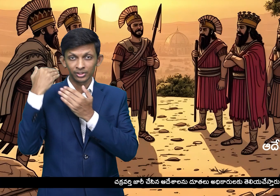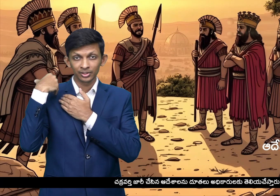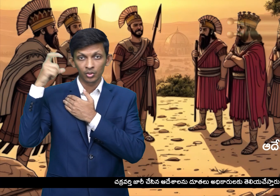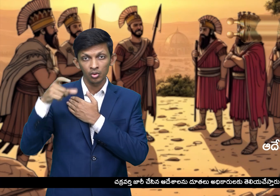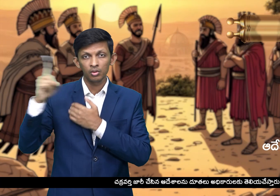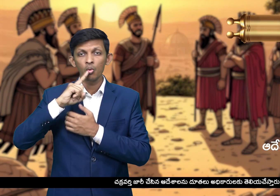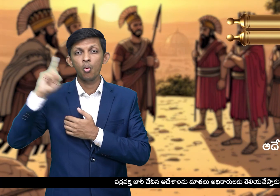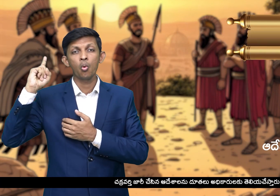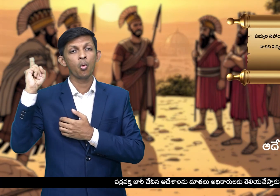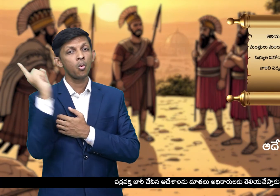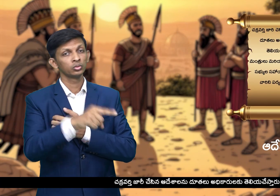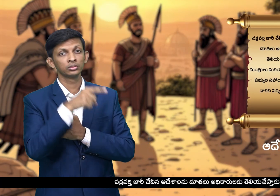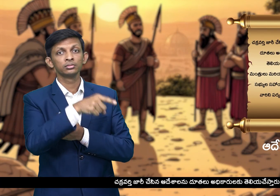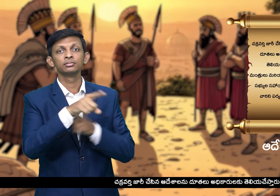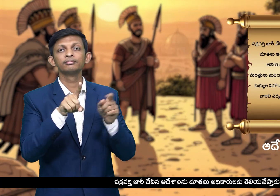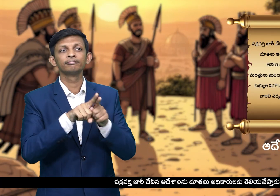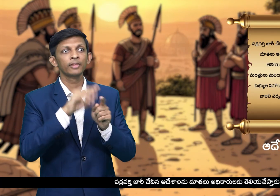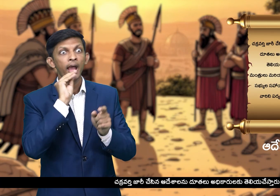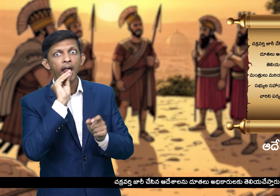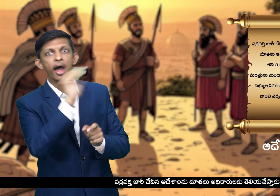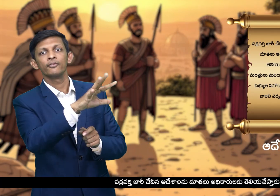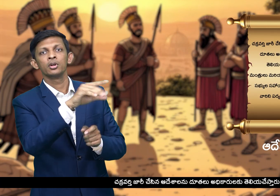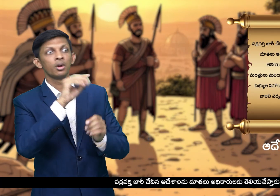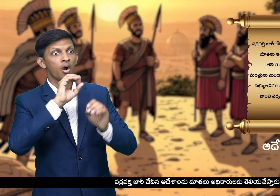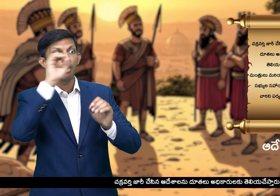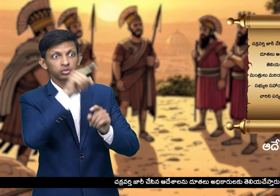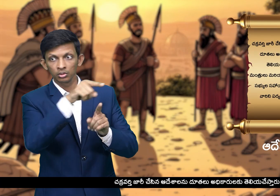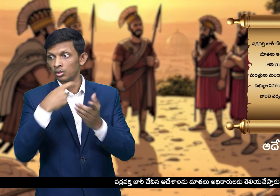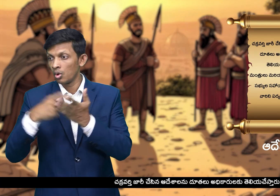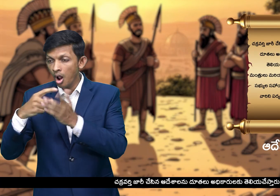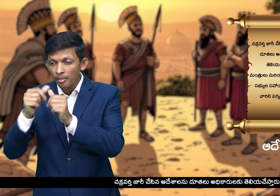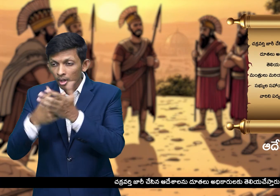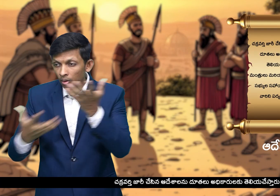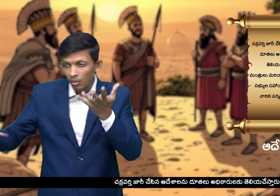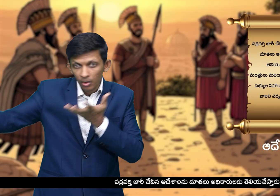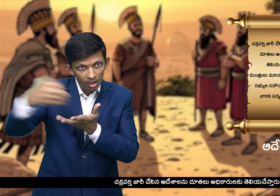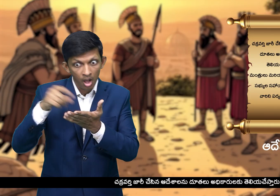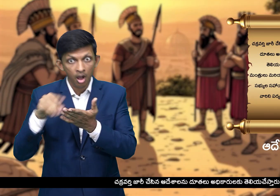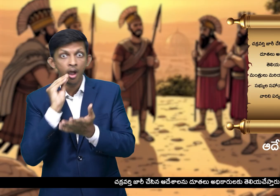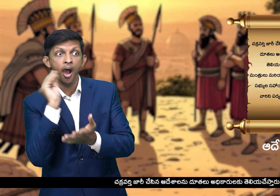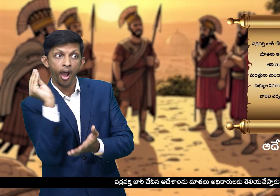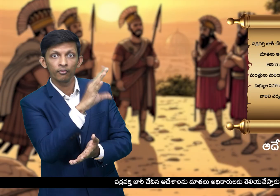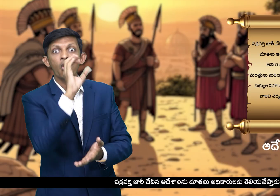చక్రవర్తి జారీ చేసిన ఆదేశాలను దూతలు అధికారులకు తెలియచేస్తారు.